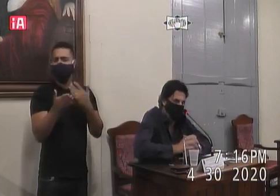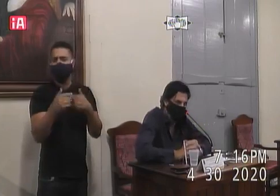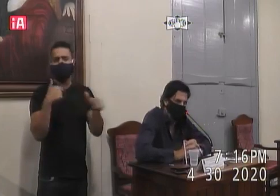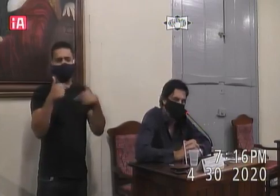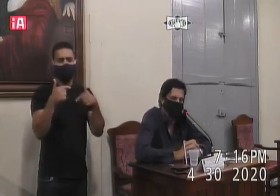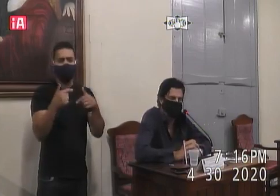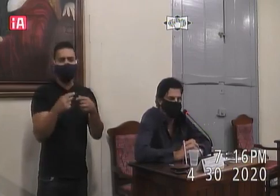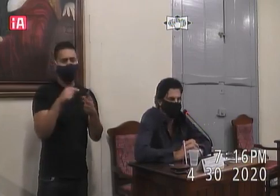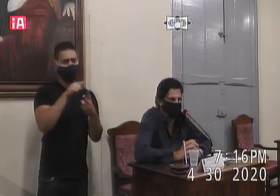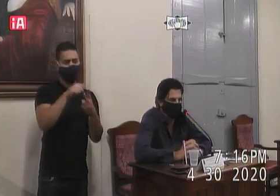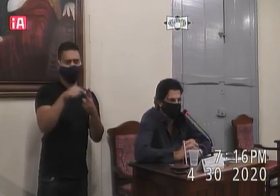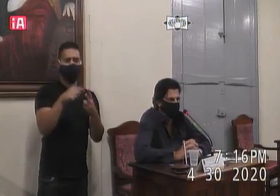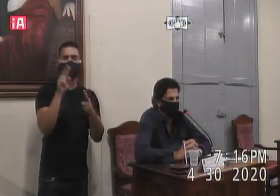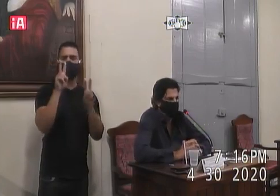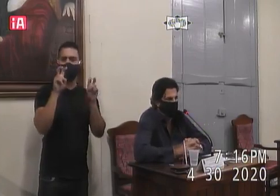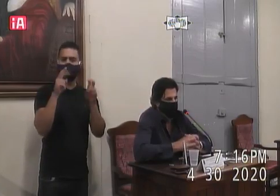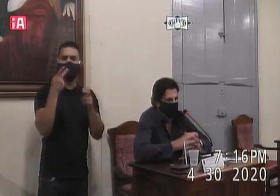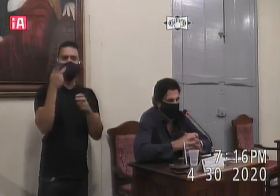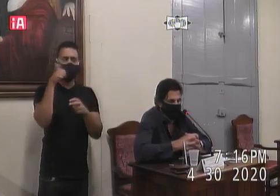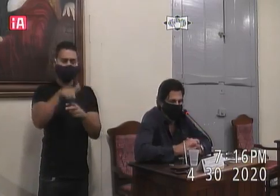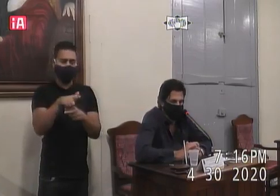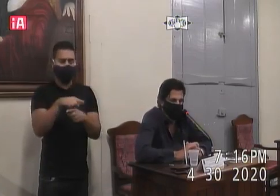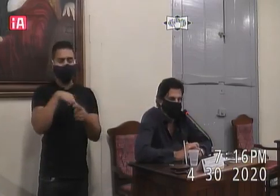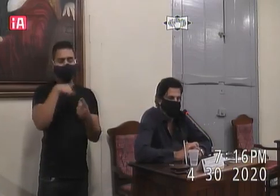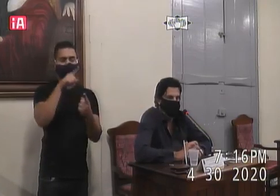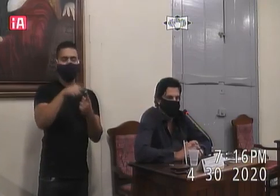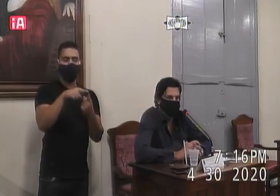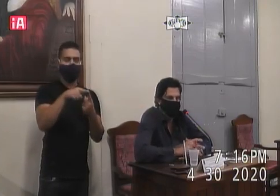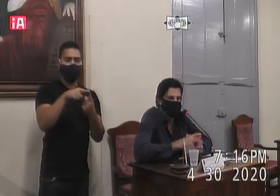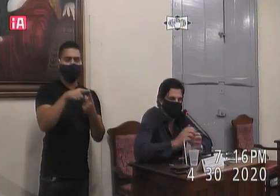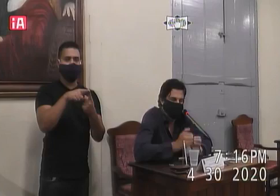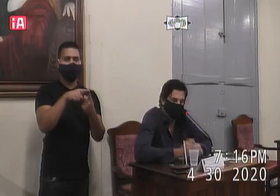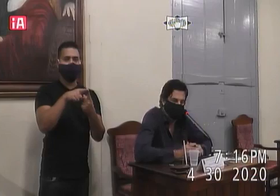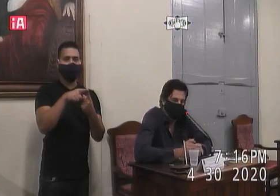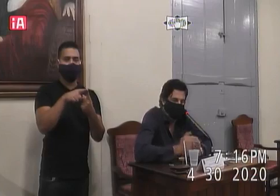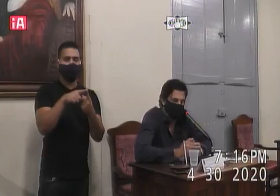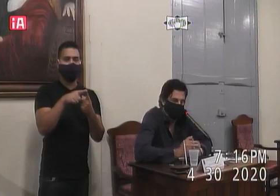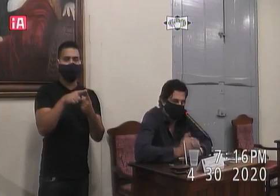assuntos que eu volto a bater nessa tecla, em relação a uma